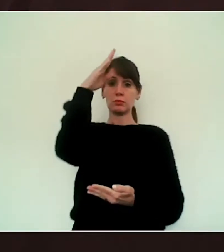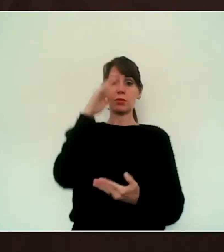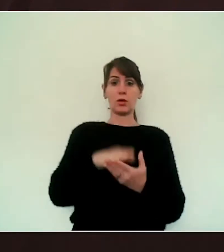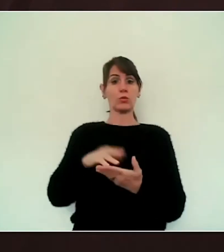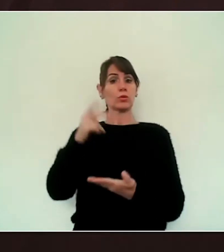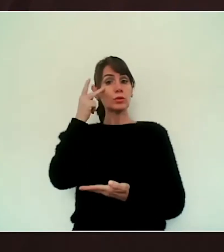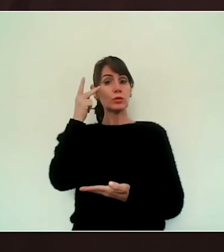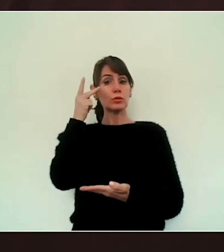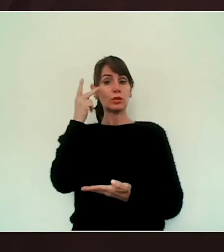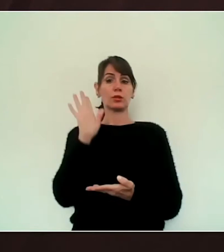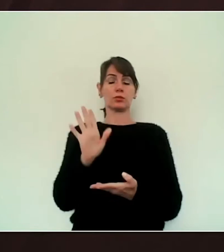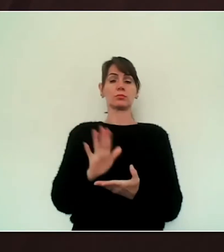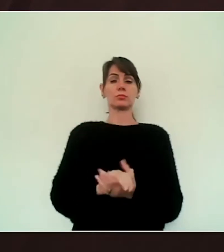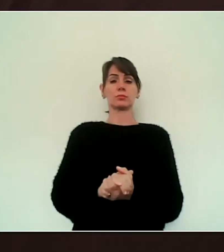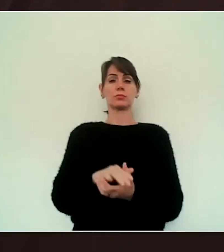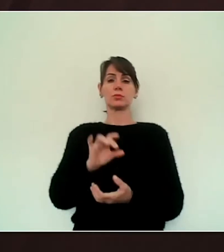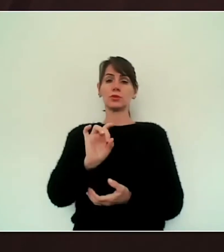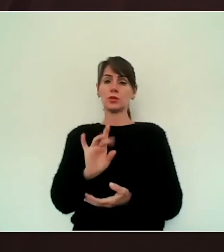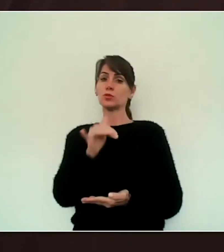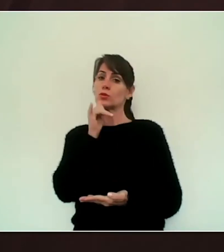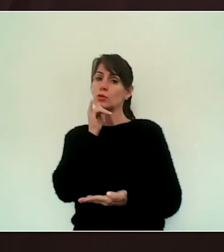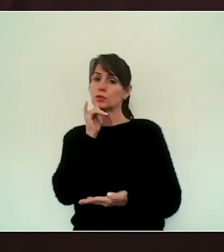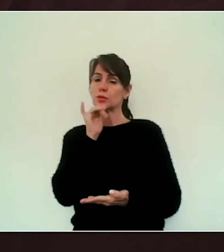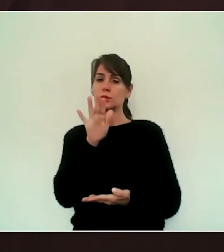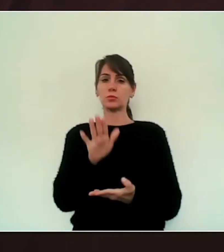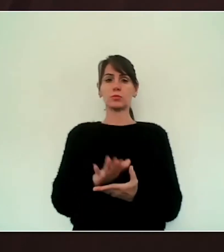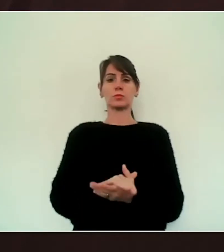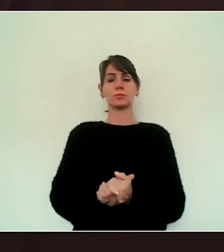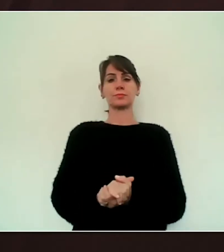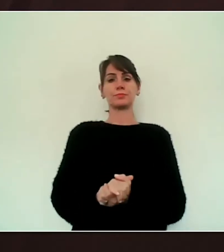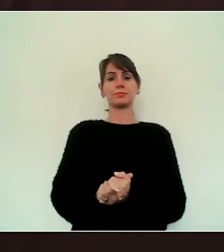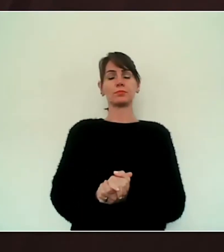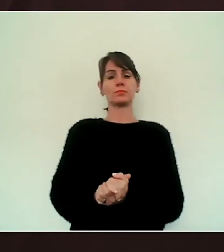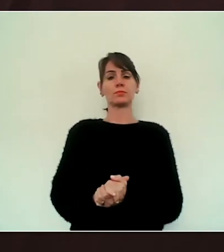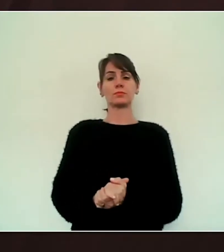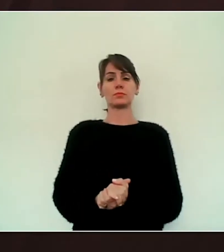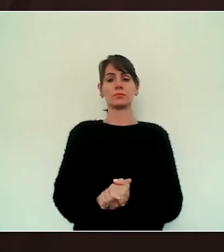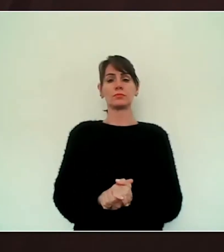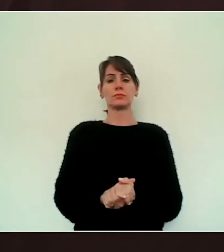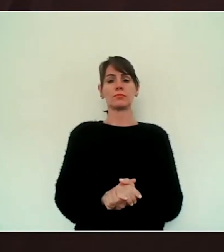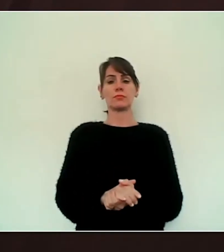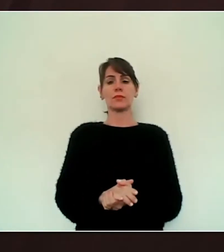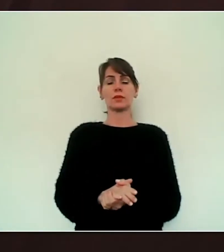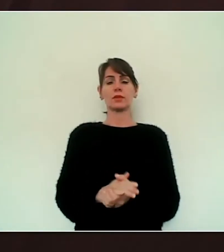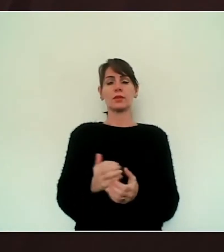bispo distrital, não está longe da formação de arcebispo. Vocês